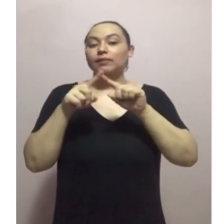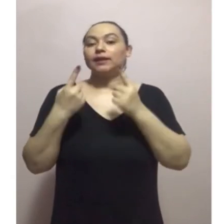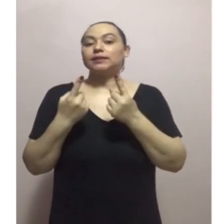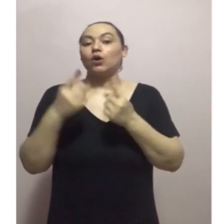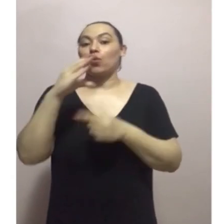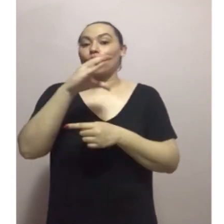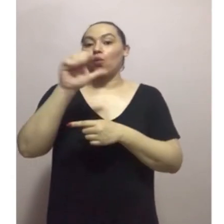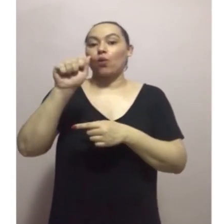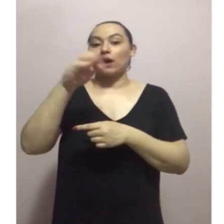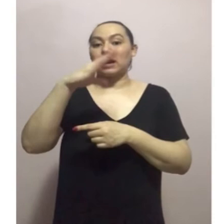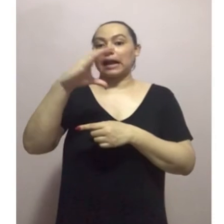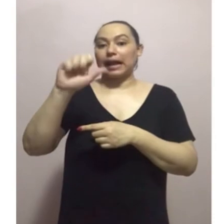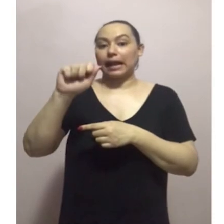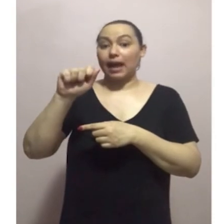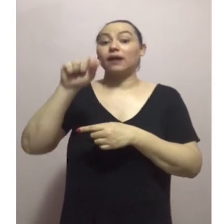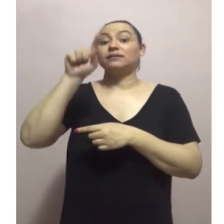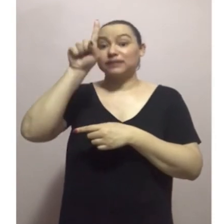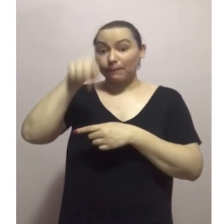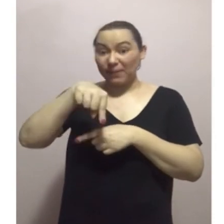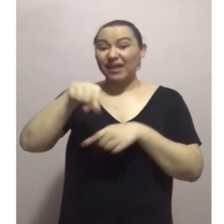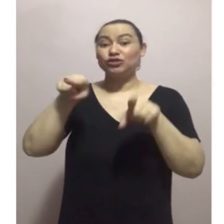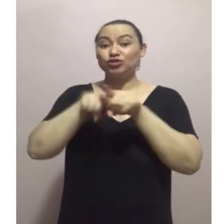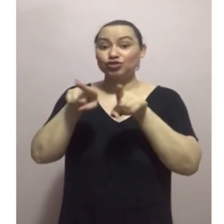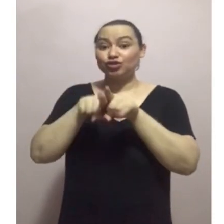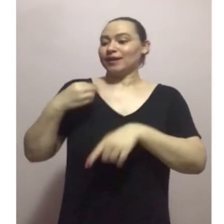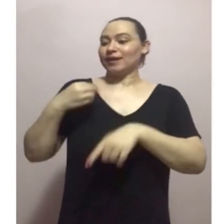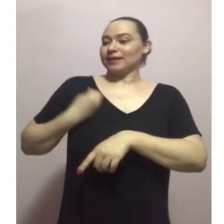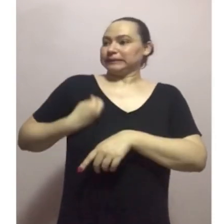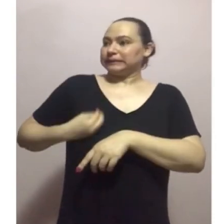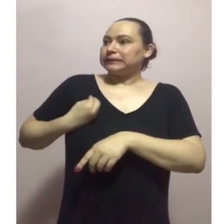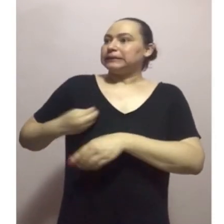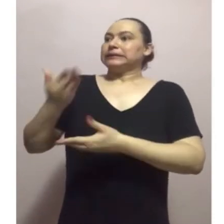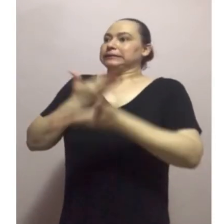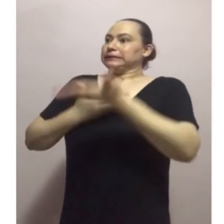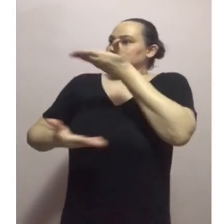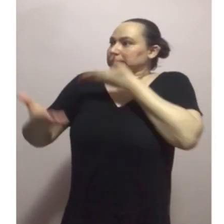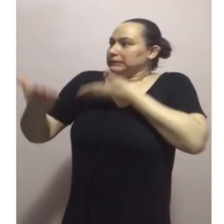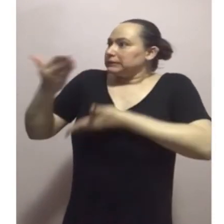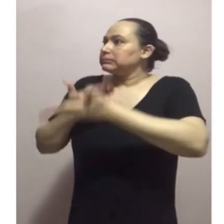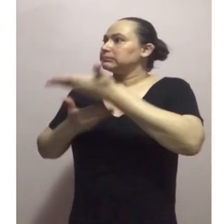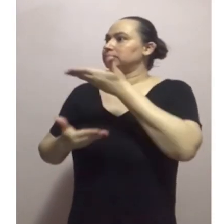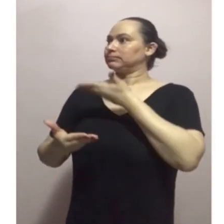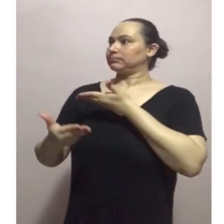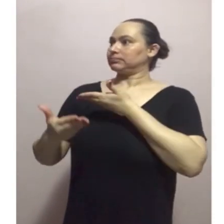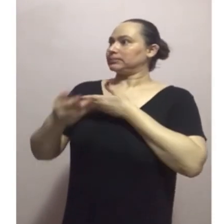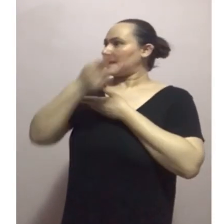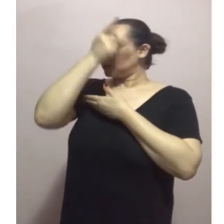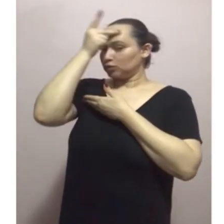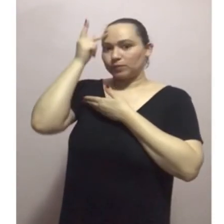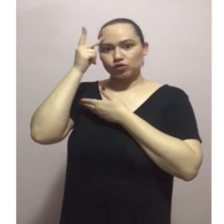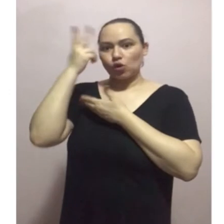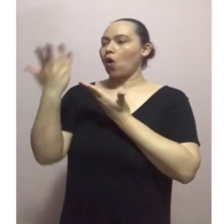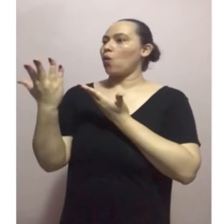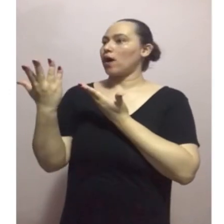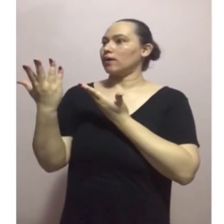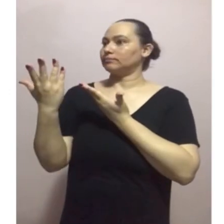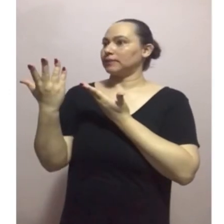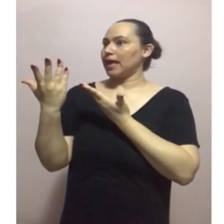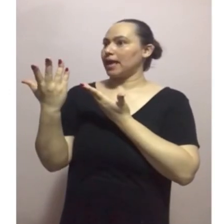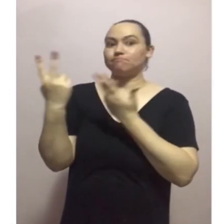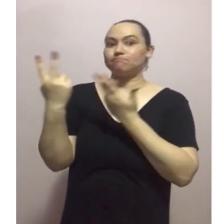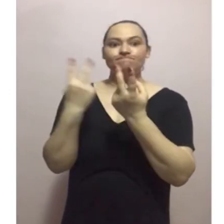a gente foi para o eixo do Cacá, que também tinha essa convivência, tinha essa remoção de eles de casa, porque a gente preparou a